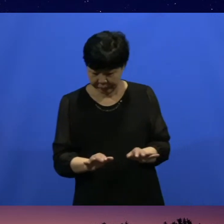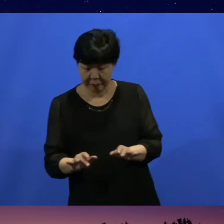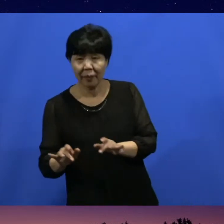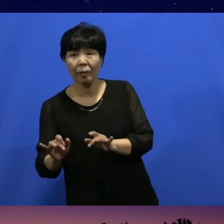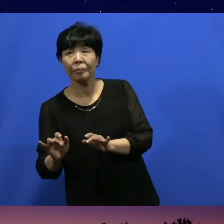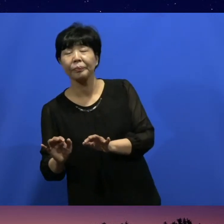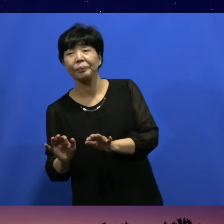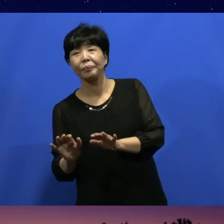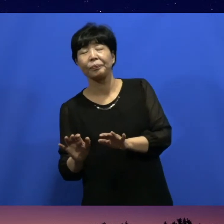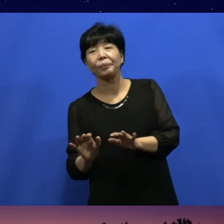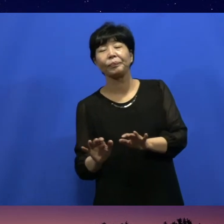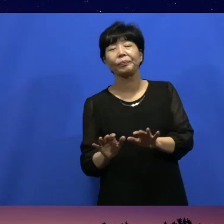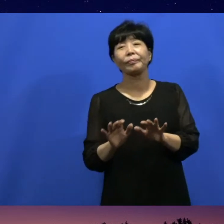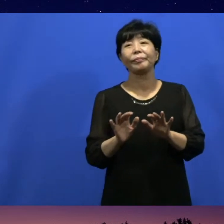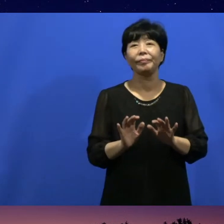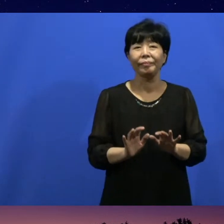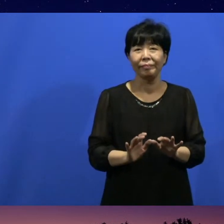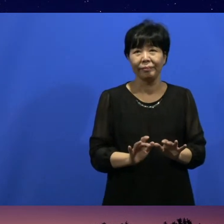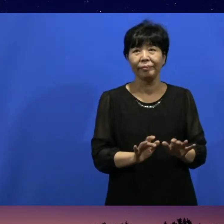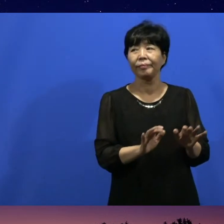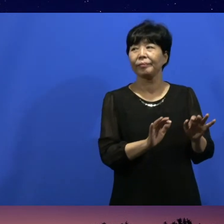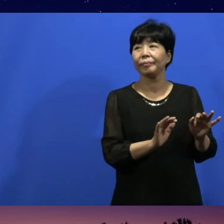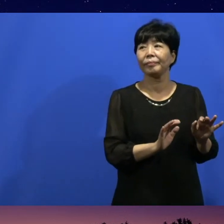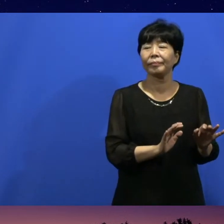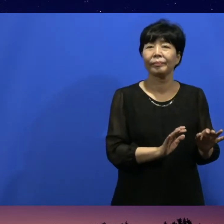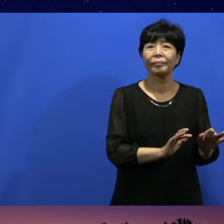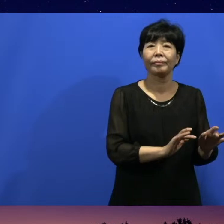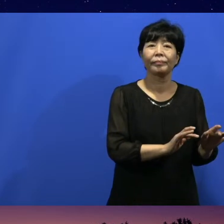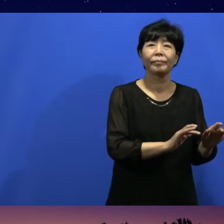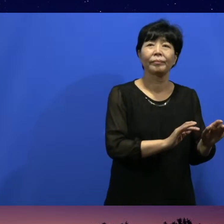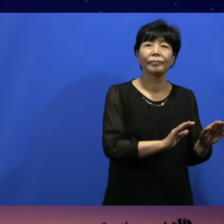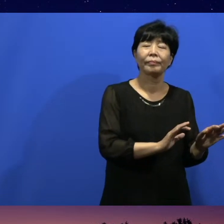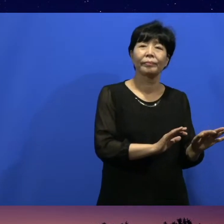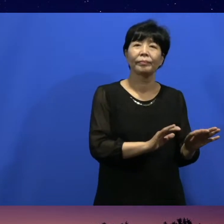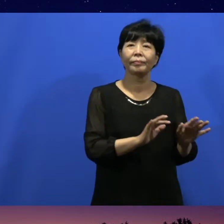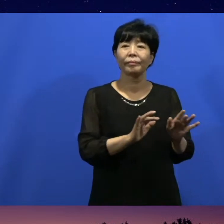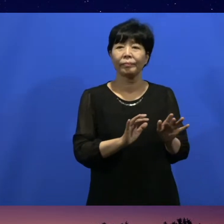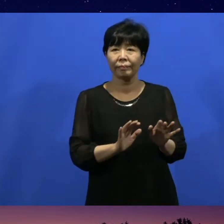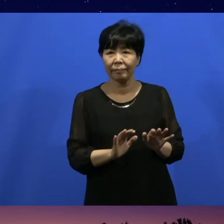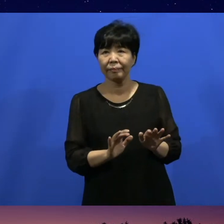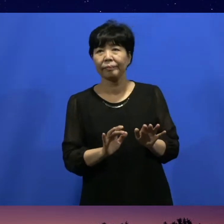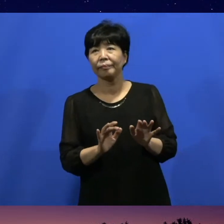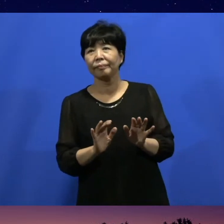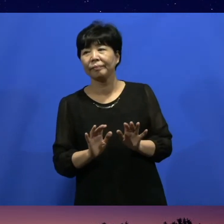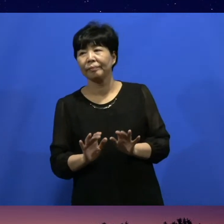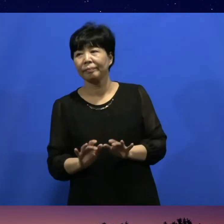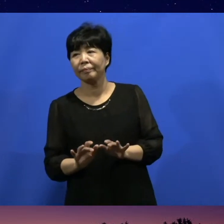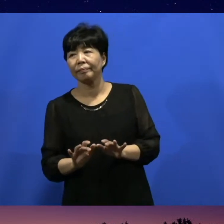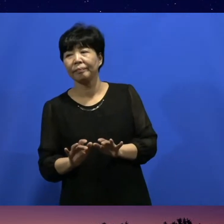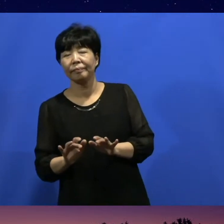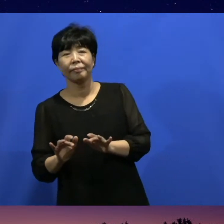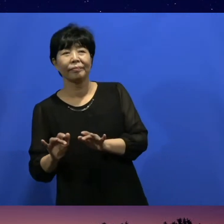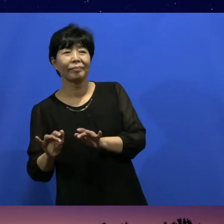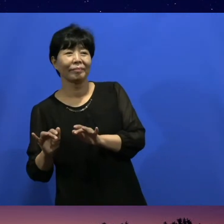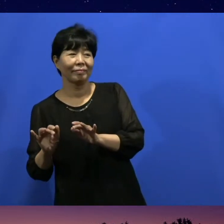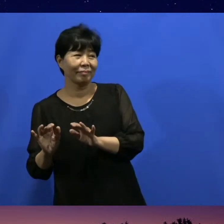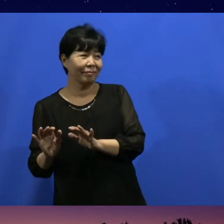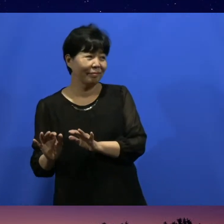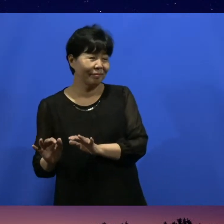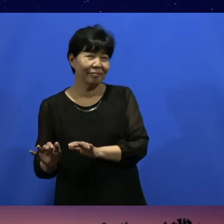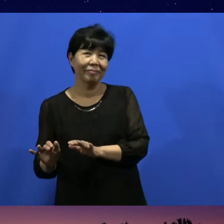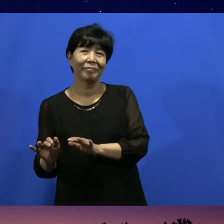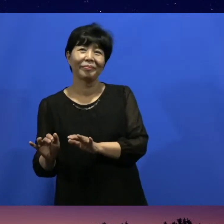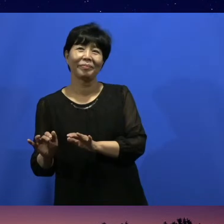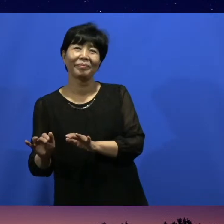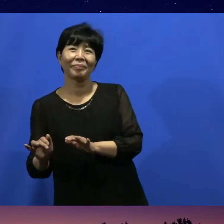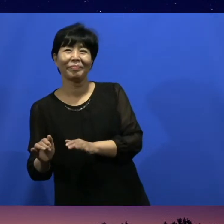우리 사랑의 마음을 담아서 우리 주님 앞에 고백하며 마음을 열고 나가겠습니다. 나